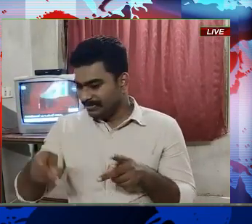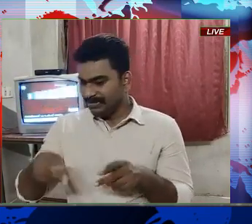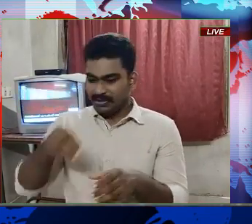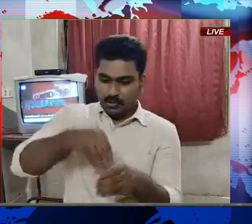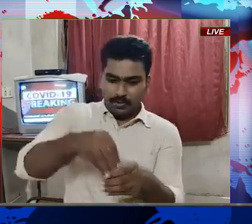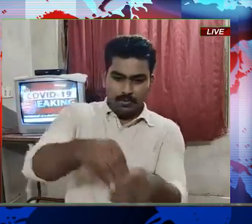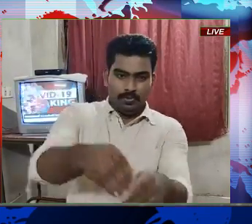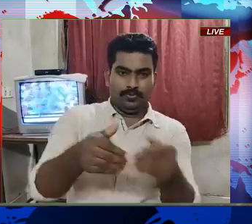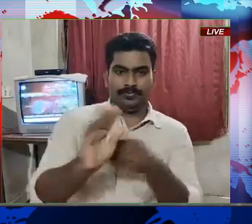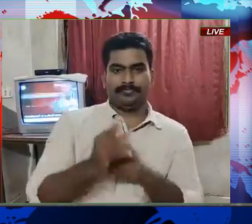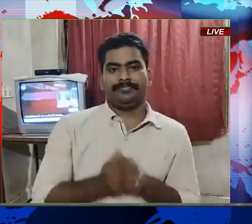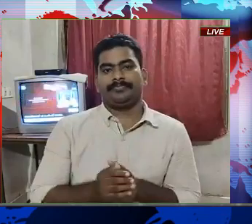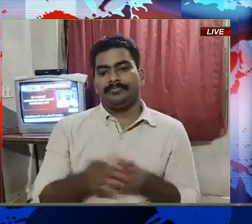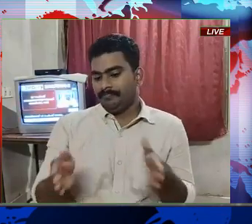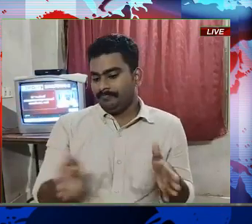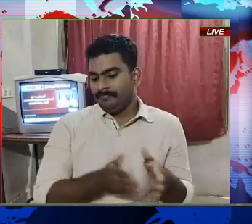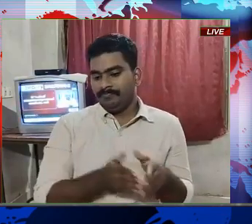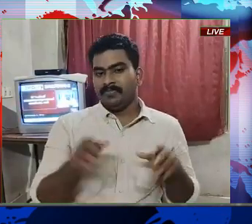വെള്ളം കൊടുക്കലാണ്.